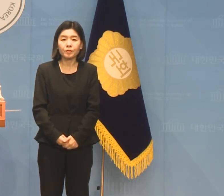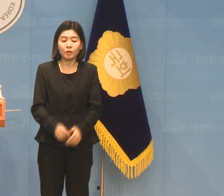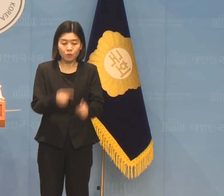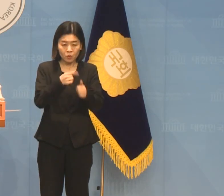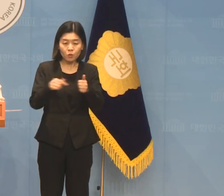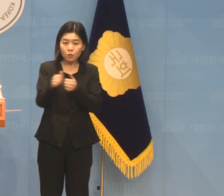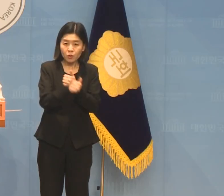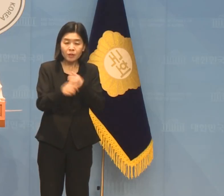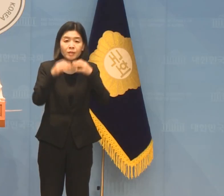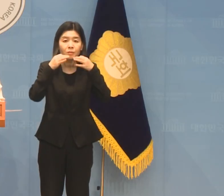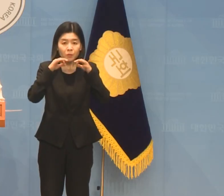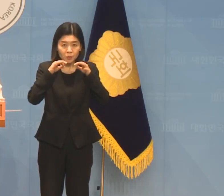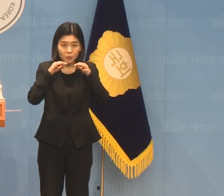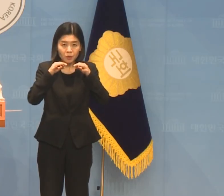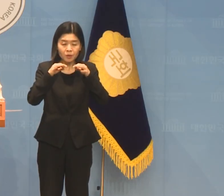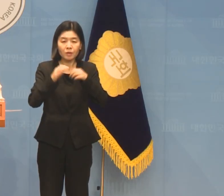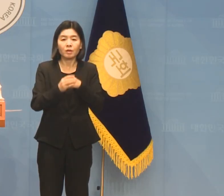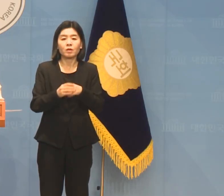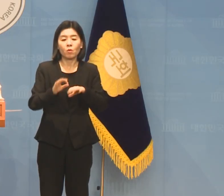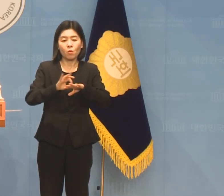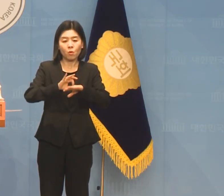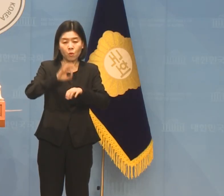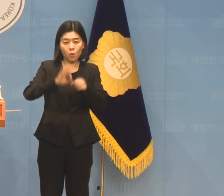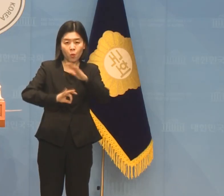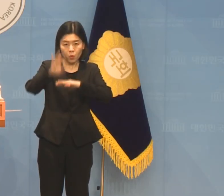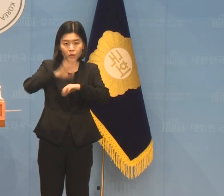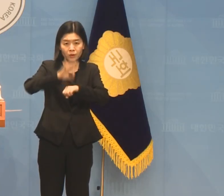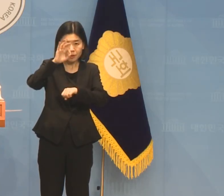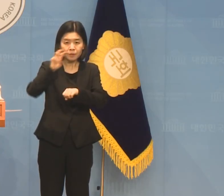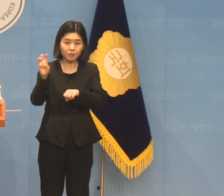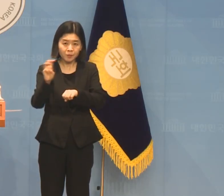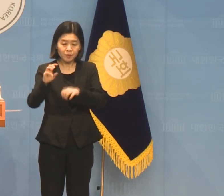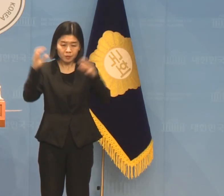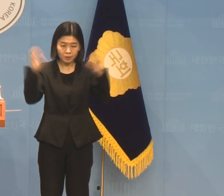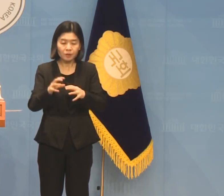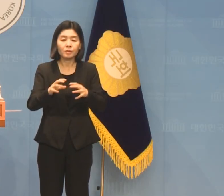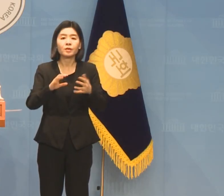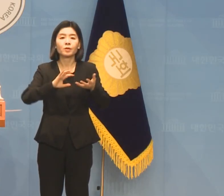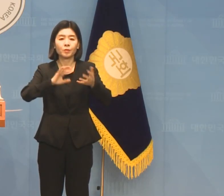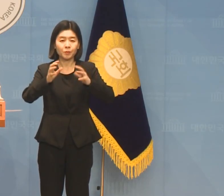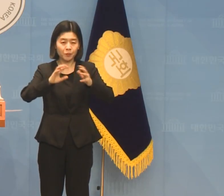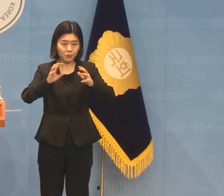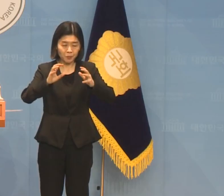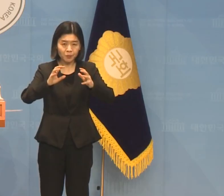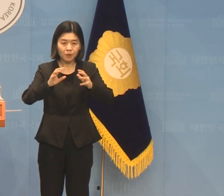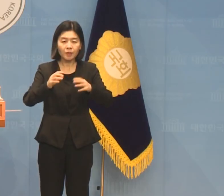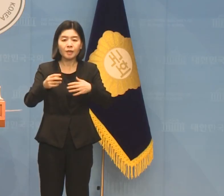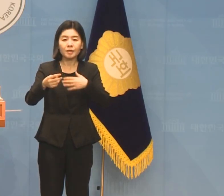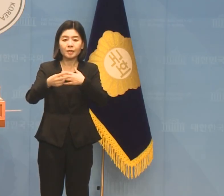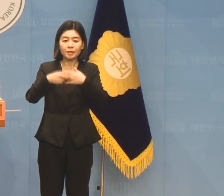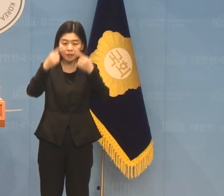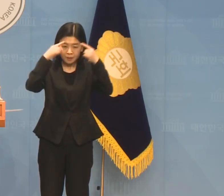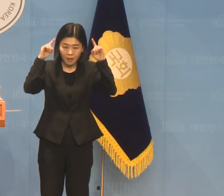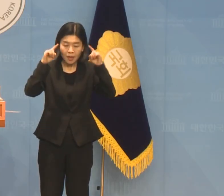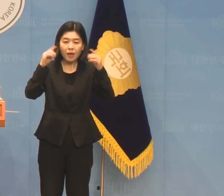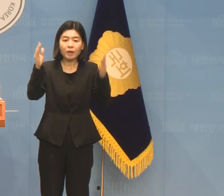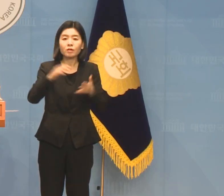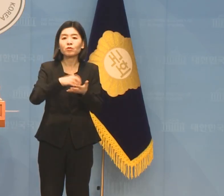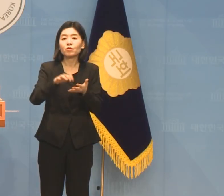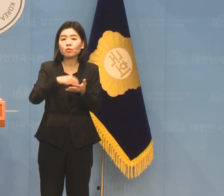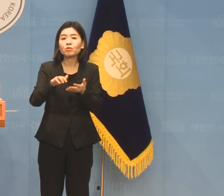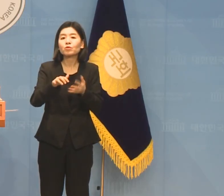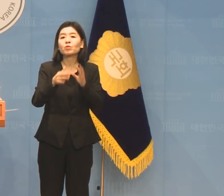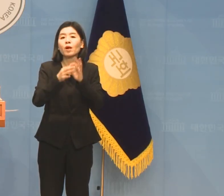교육위는 금요일 25일 오전 10시 30분 전체 회의를 열어서 의대 정원 관련 현안 질의를